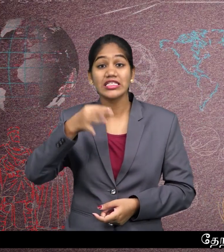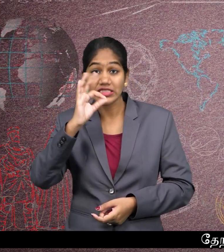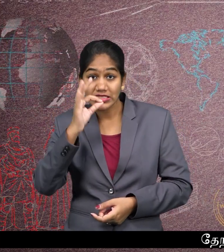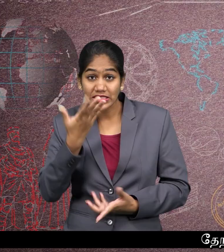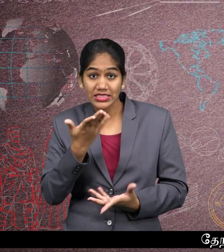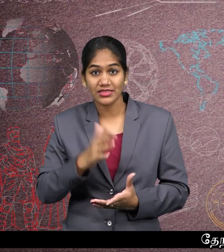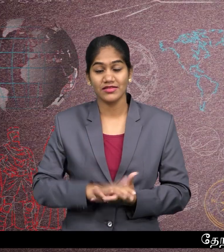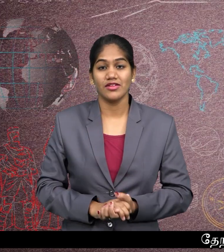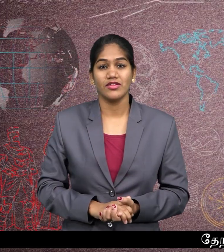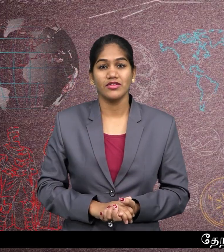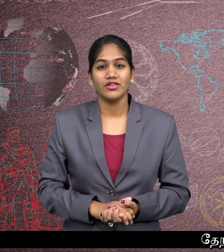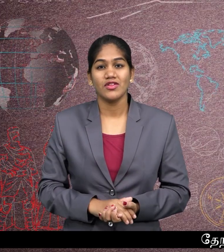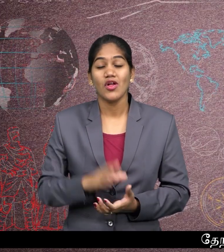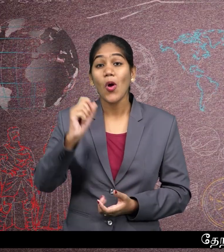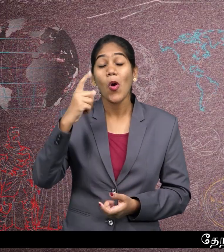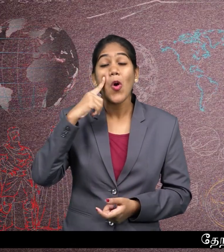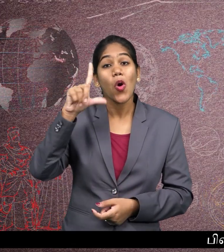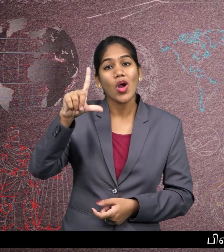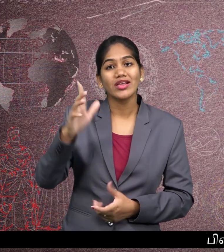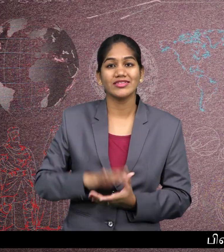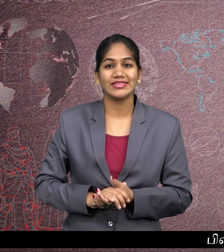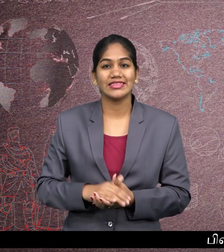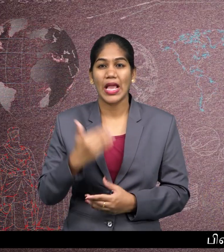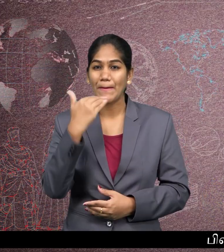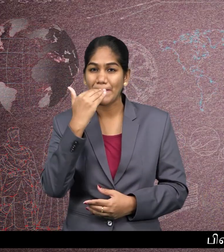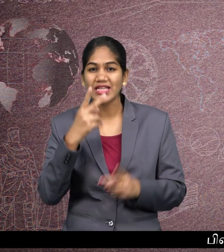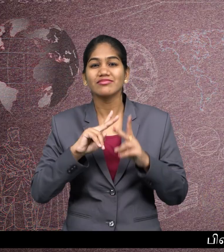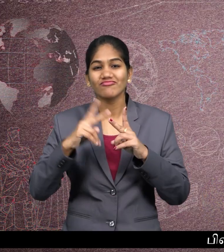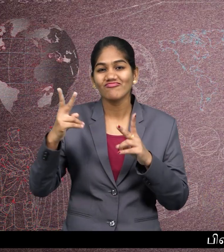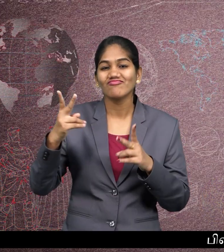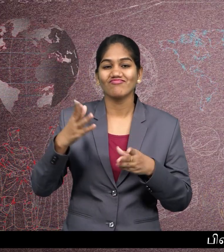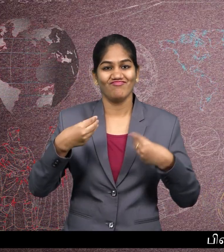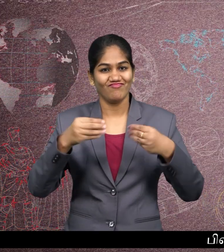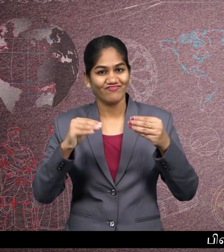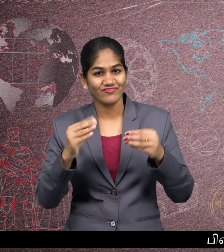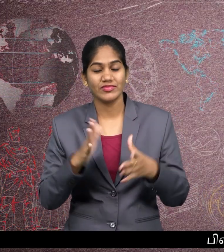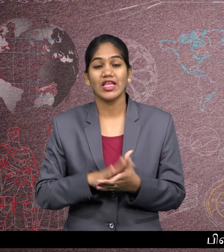தேநீர், எண்ணெய், பிஸ்கட், சோப்பு,